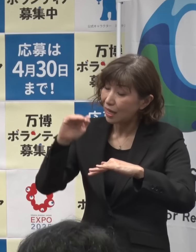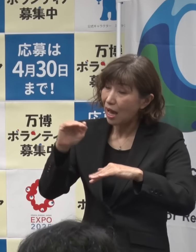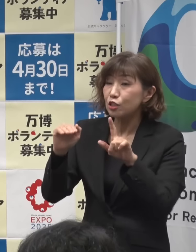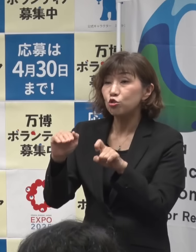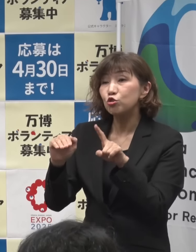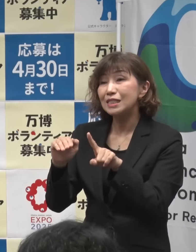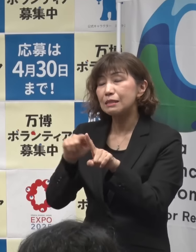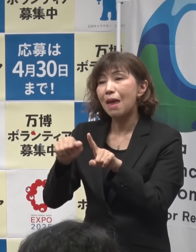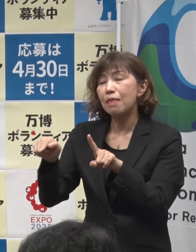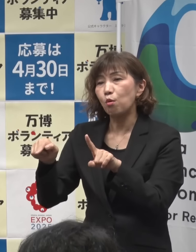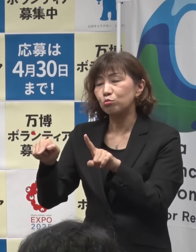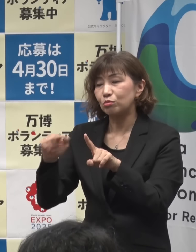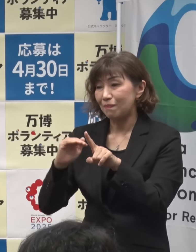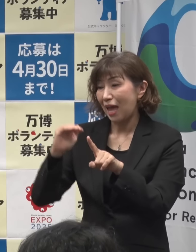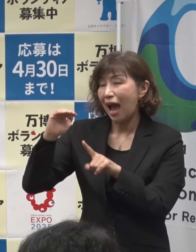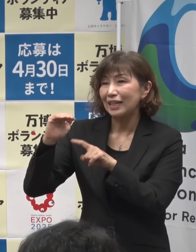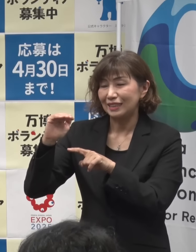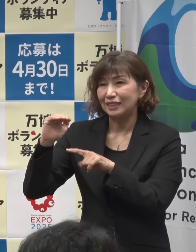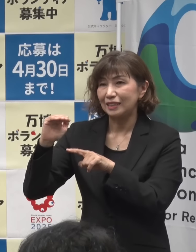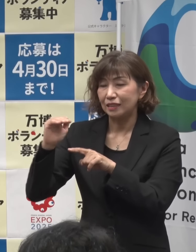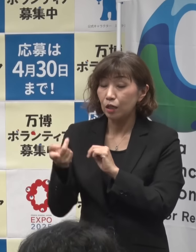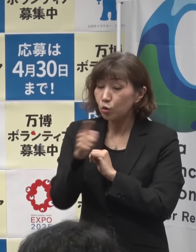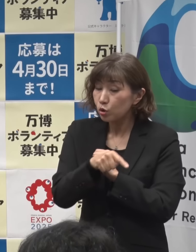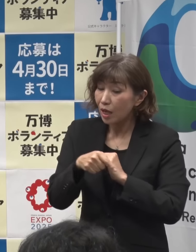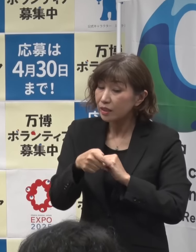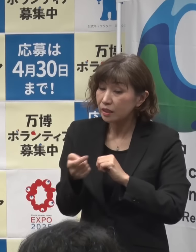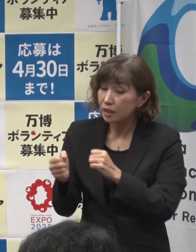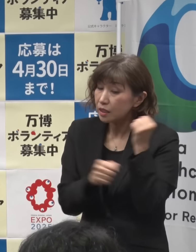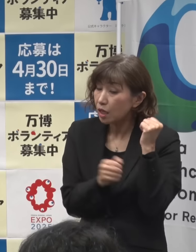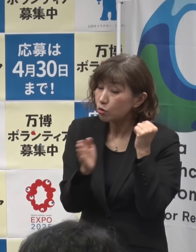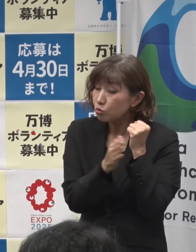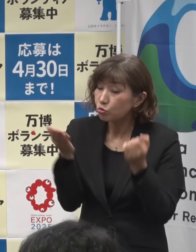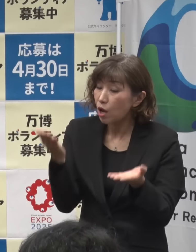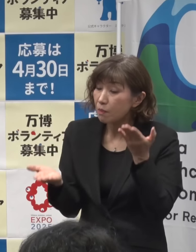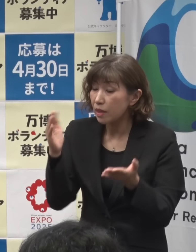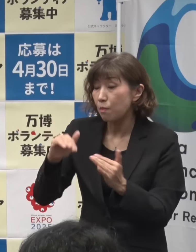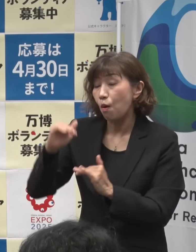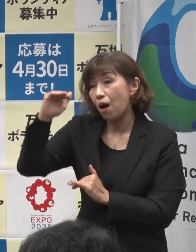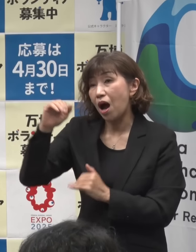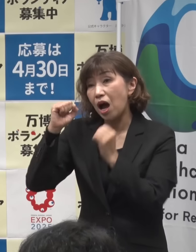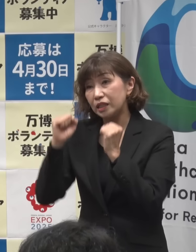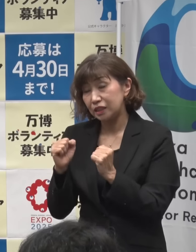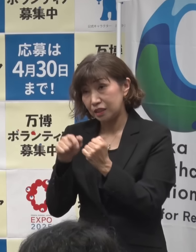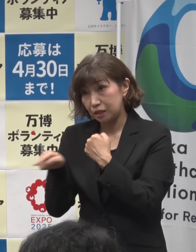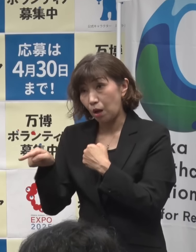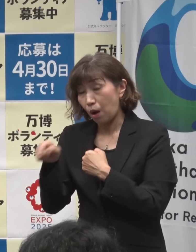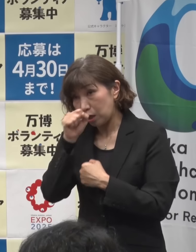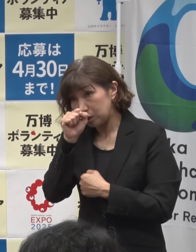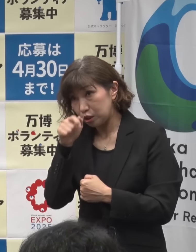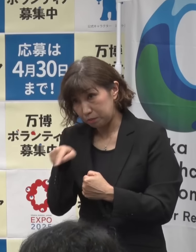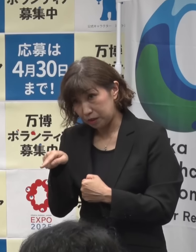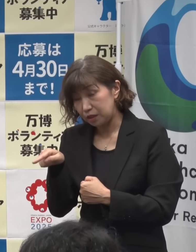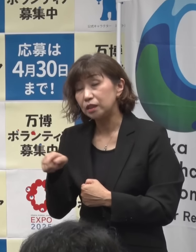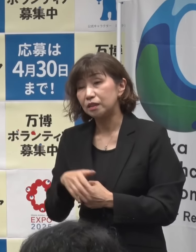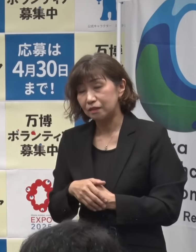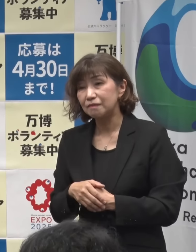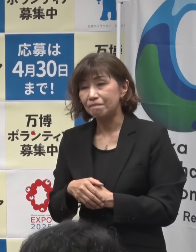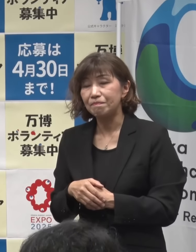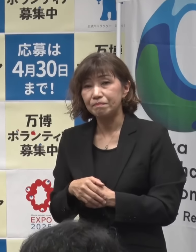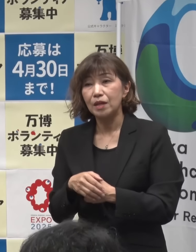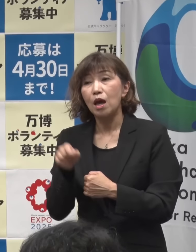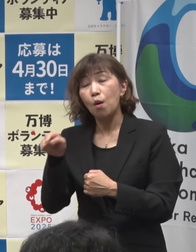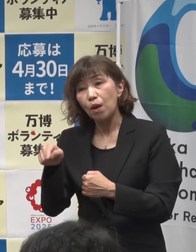しろ高いところにいるっていうことだと思うんです。だからイメージ図にこだわらずそこを改定していくということでいいでしょうか。 まあ、あの改定